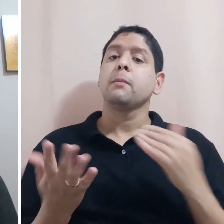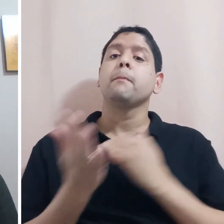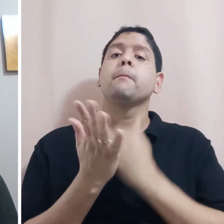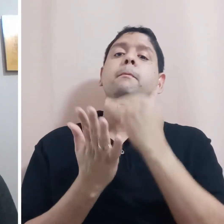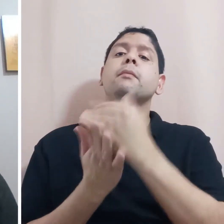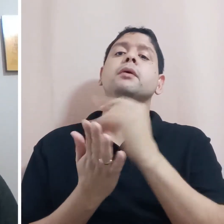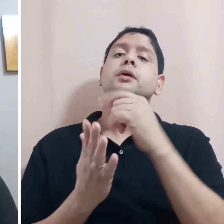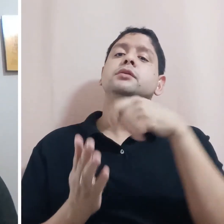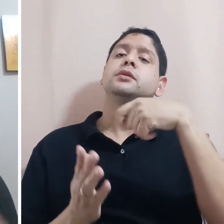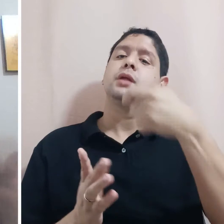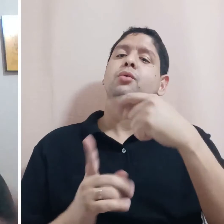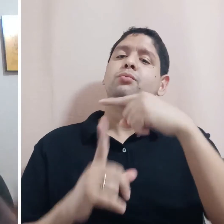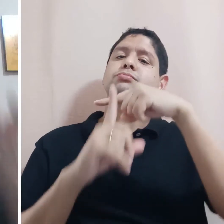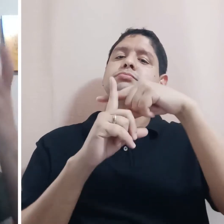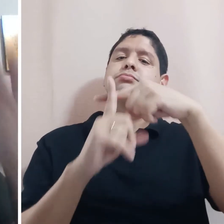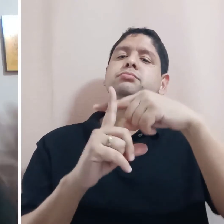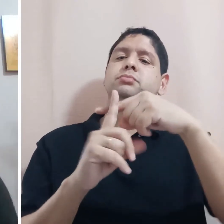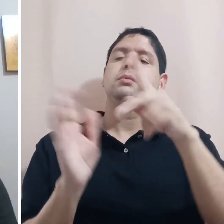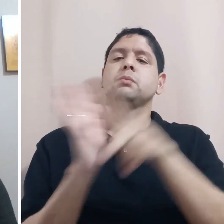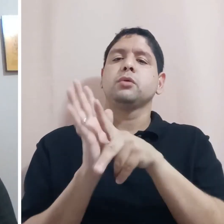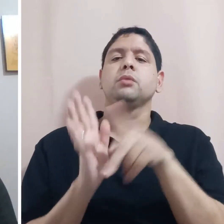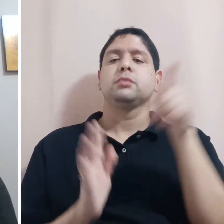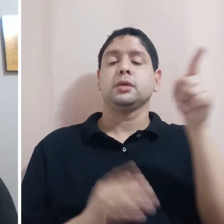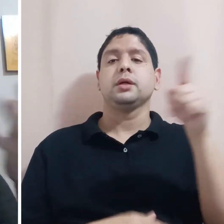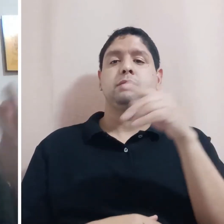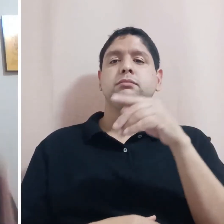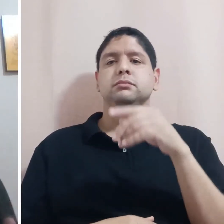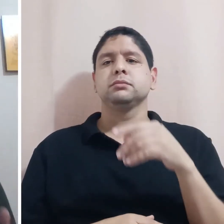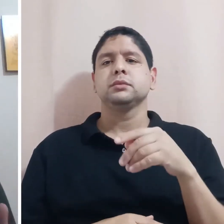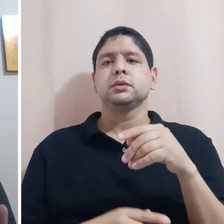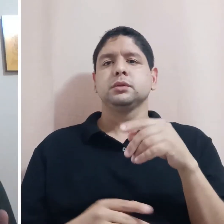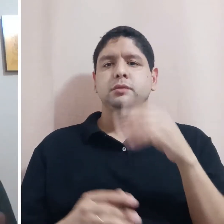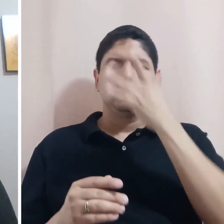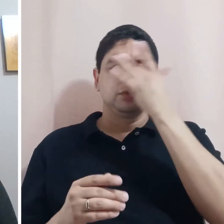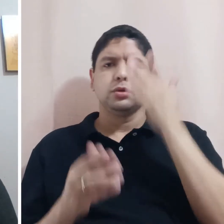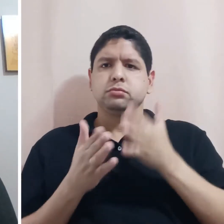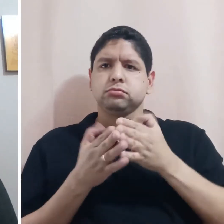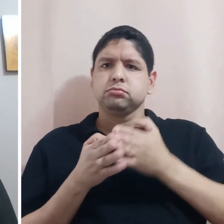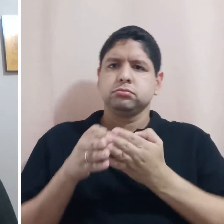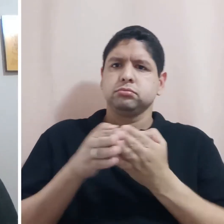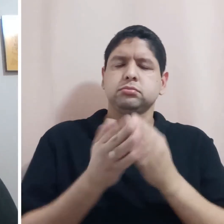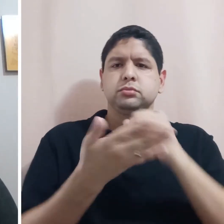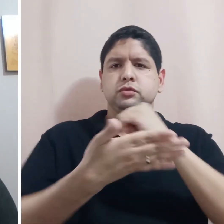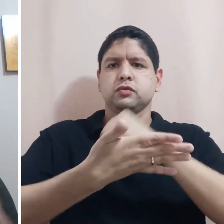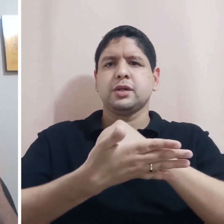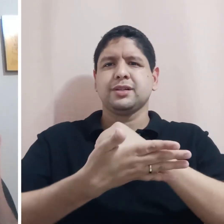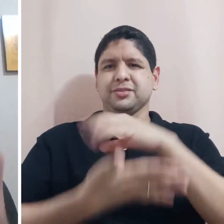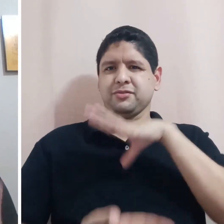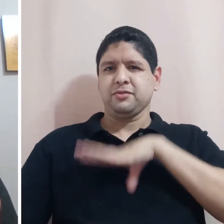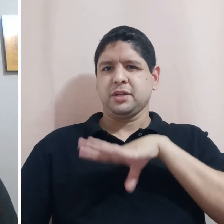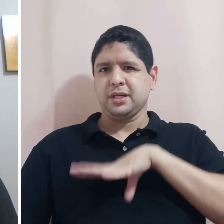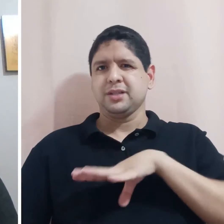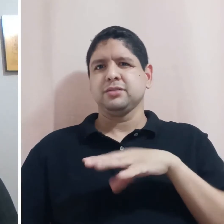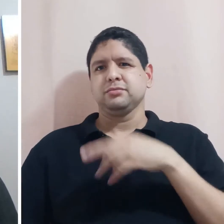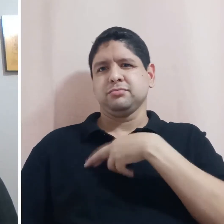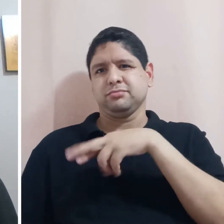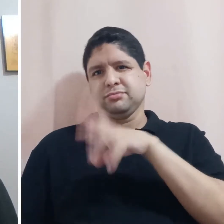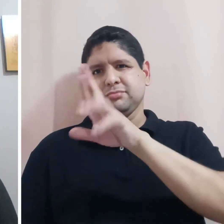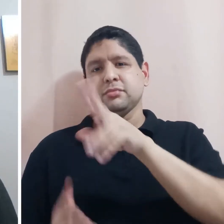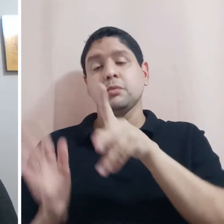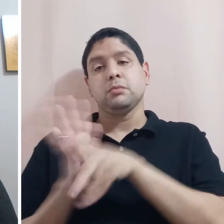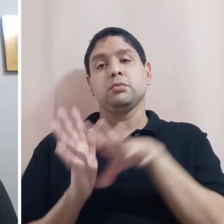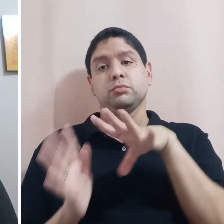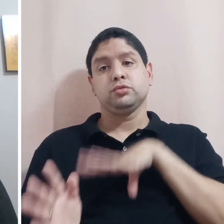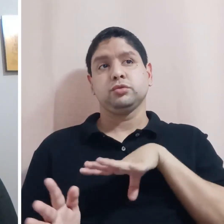mundo. Um dos símbolos do cristianismo, o símbolo maior, na verdade, é a cruz, né? Então, assim, né, aquela cruz de Malta,